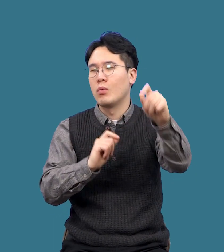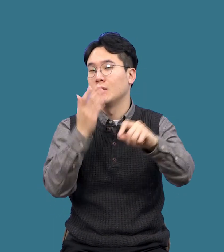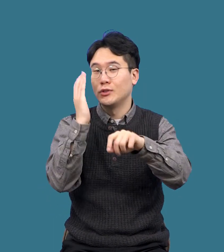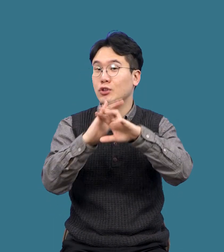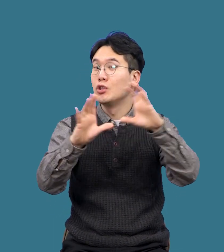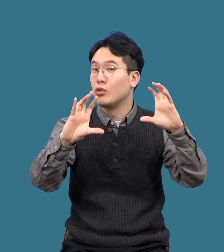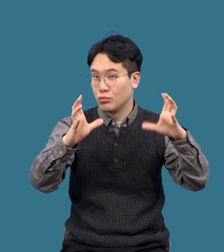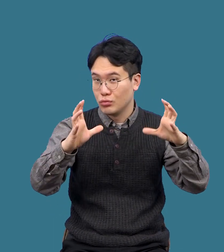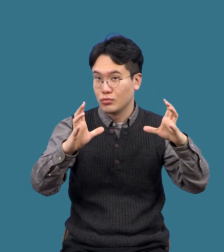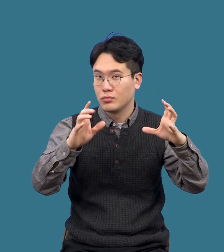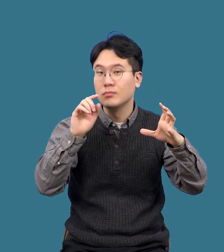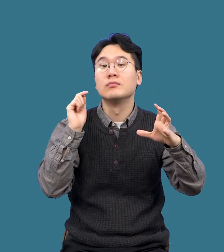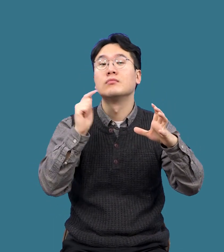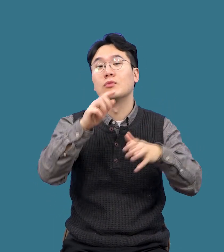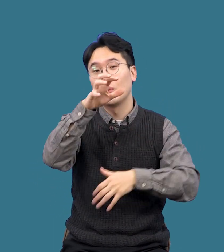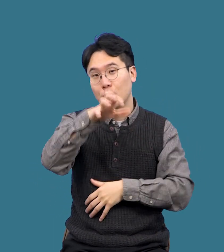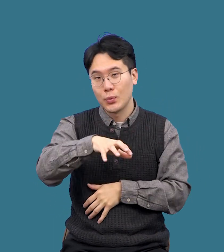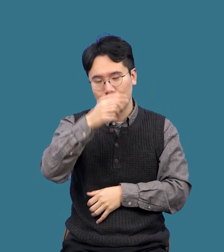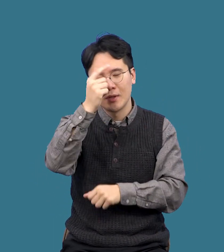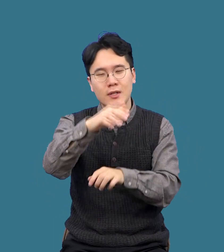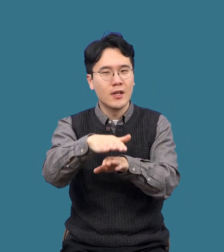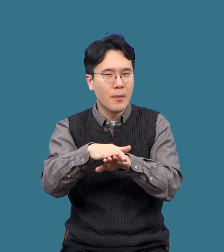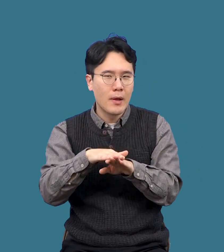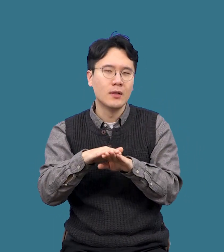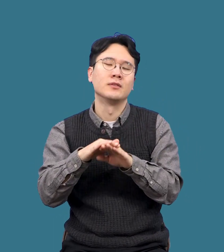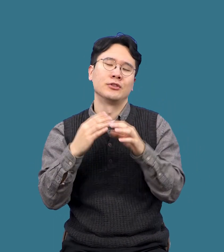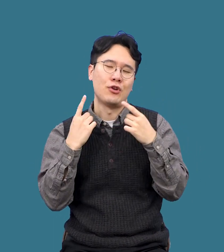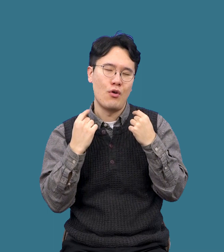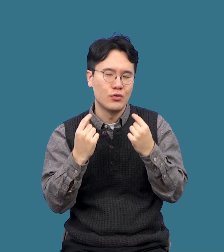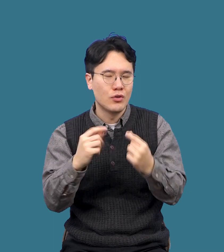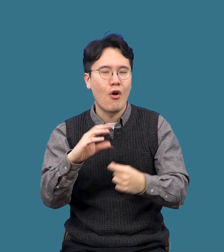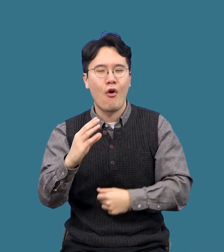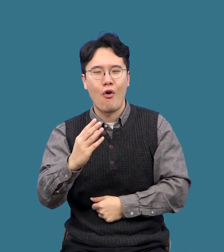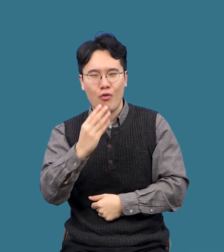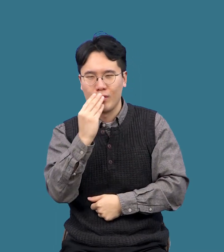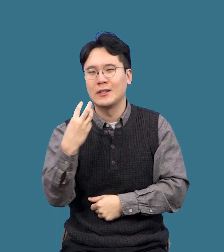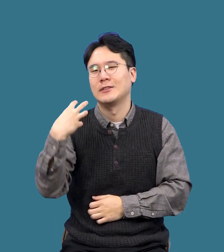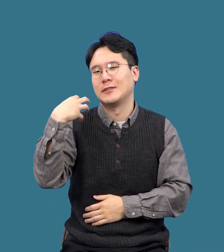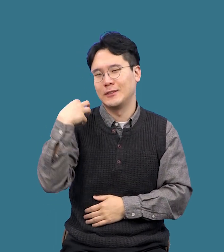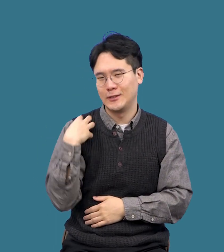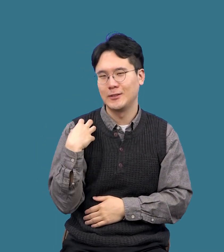여전히 거룩한 의무요, 거룩한 특권이라는 것을 아십니까?